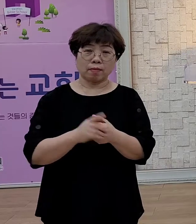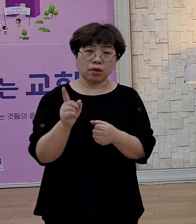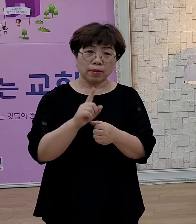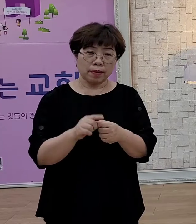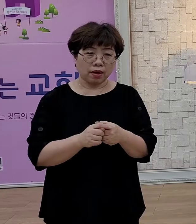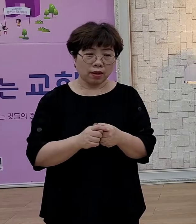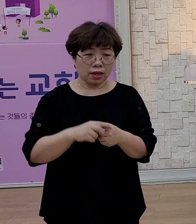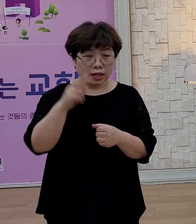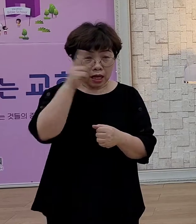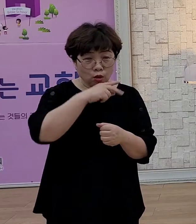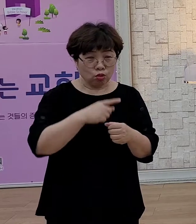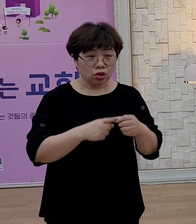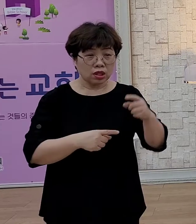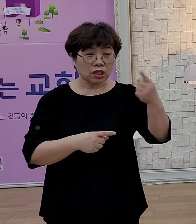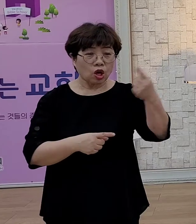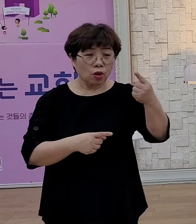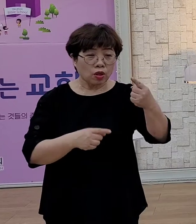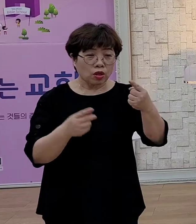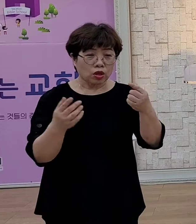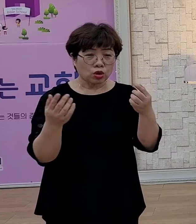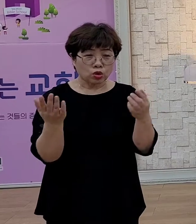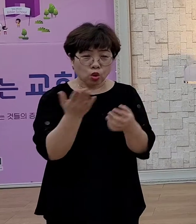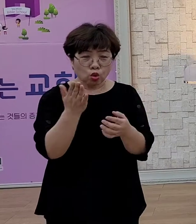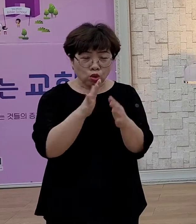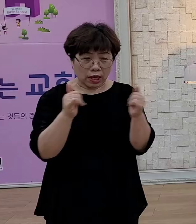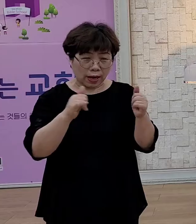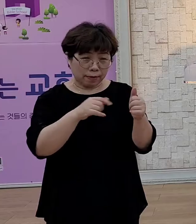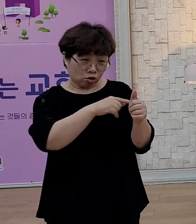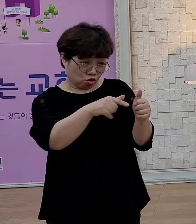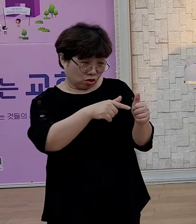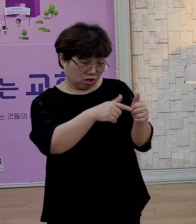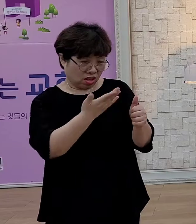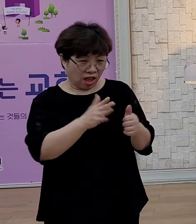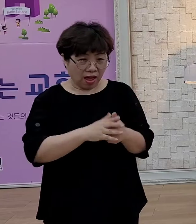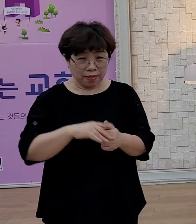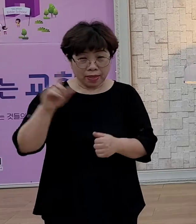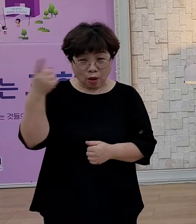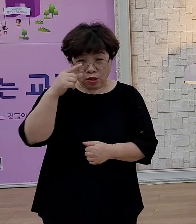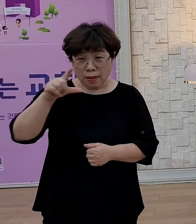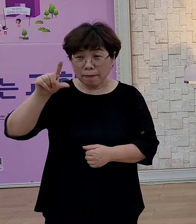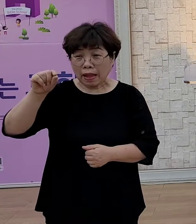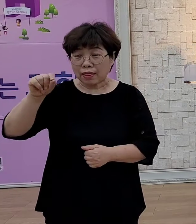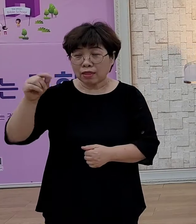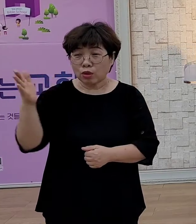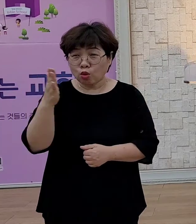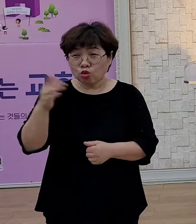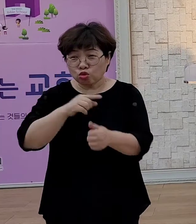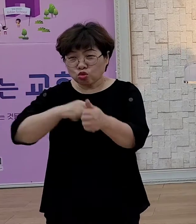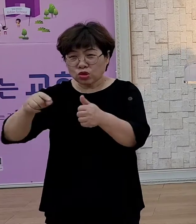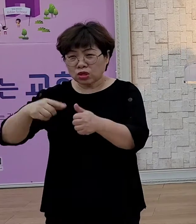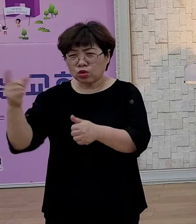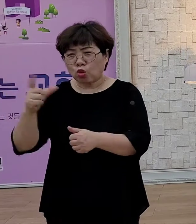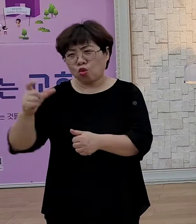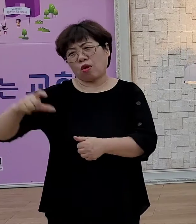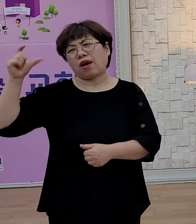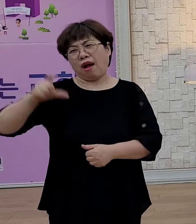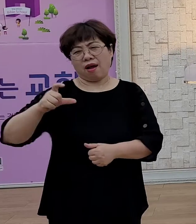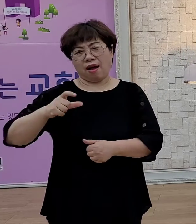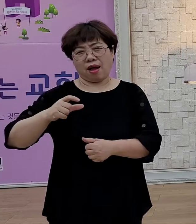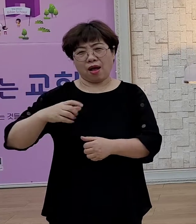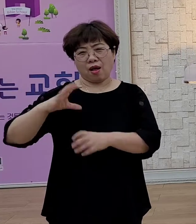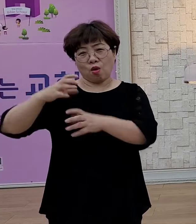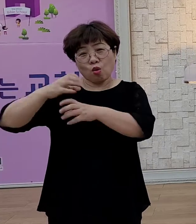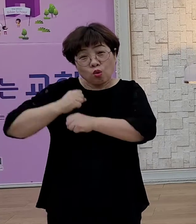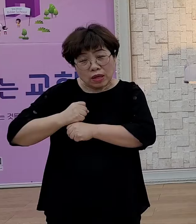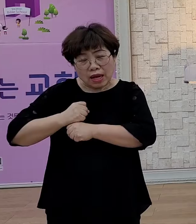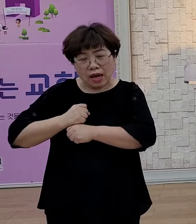다윗은 10,000명도 죽일 수 있는 그런 장수다. 이런 뜻입니다. 그래서 다윗이 온 이스라엘의